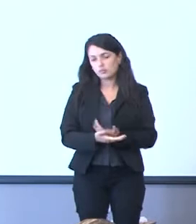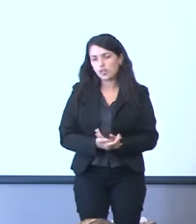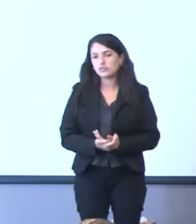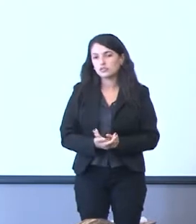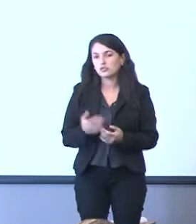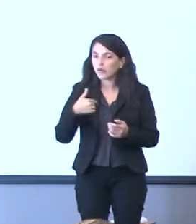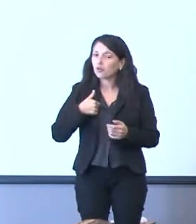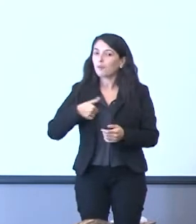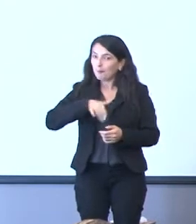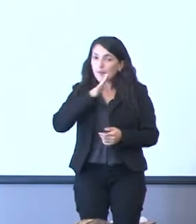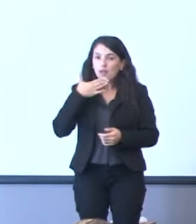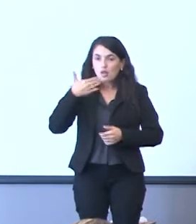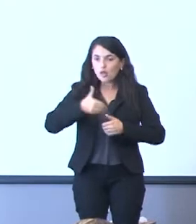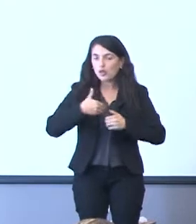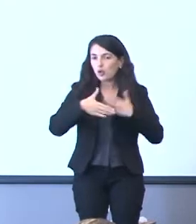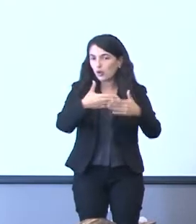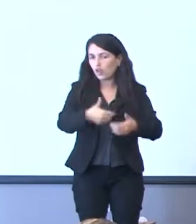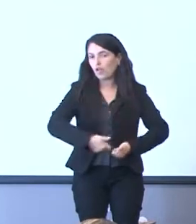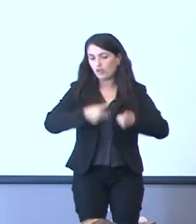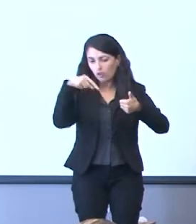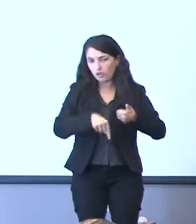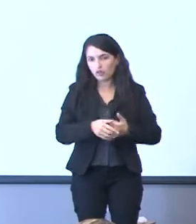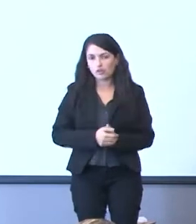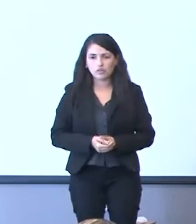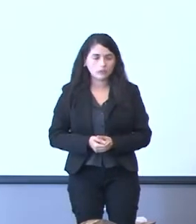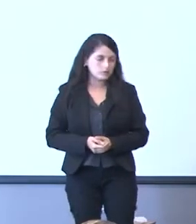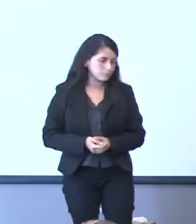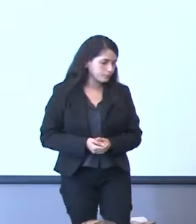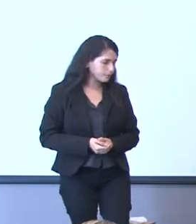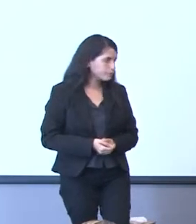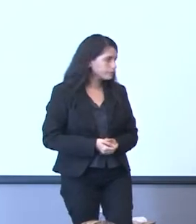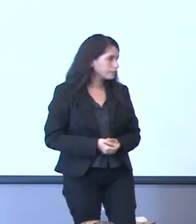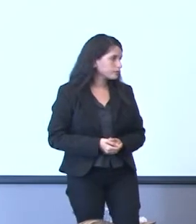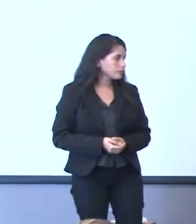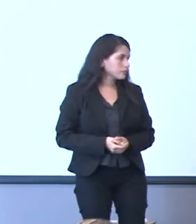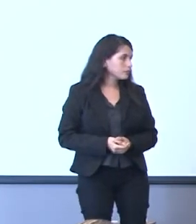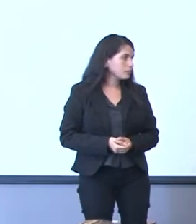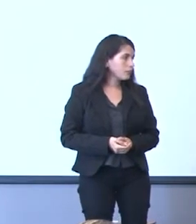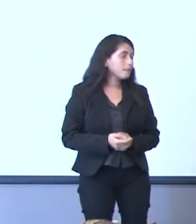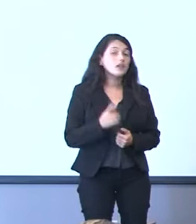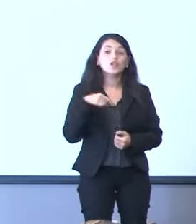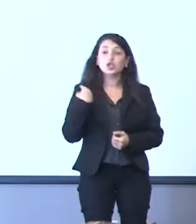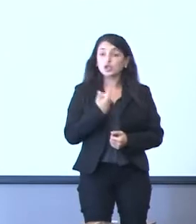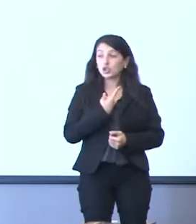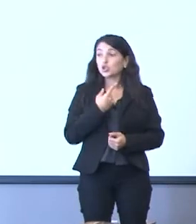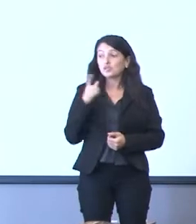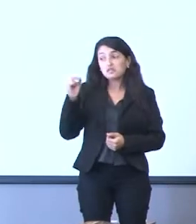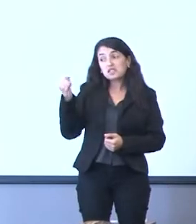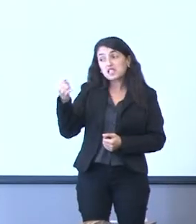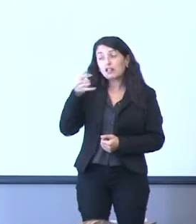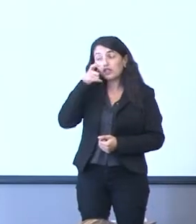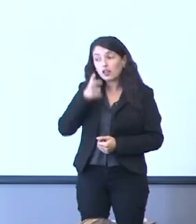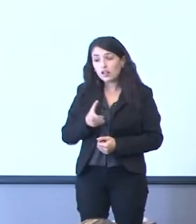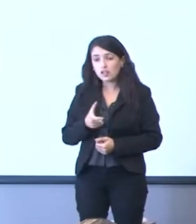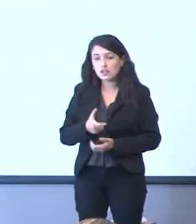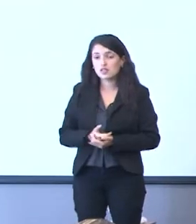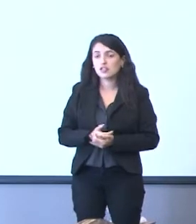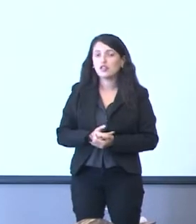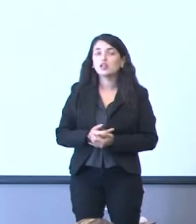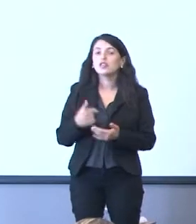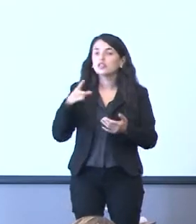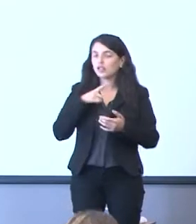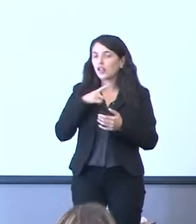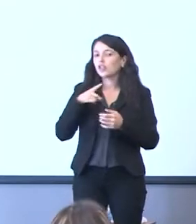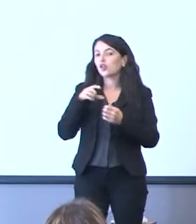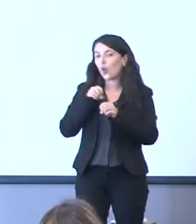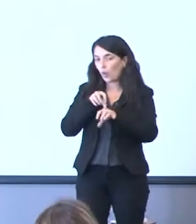A gente lançou uma formação em formato online, se você tiver interesse.